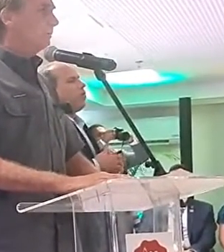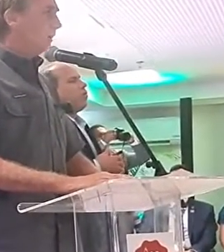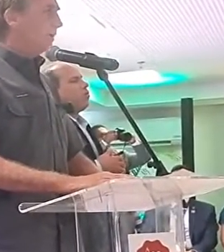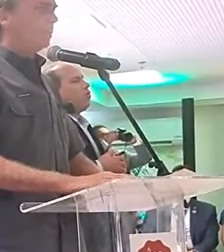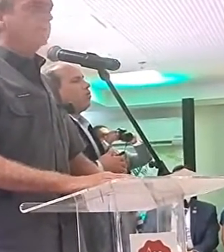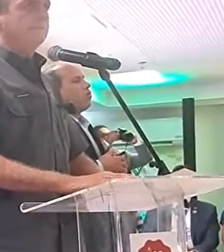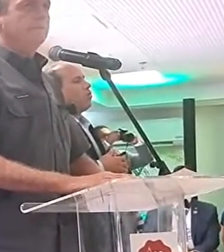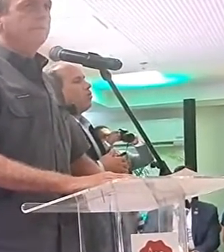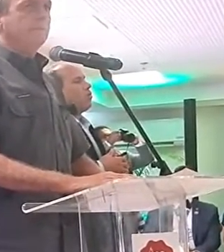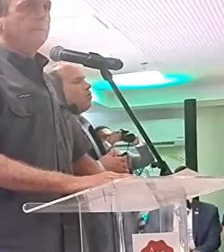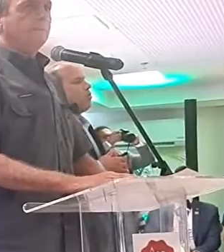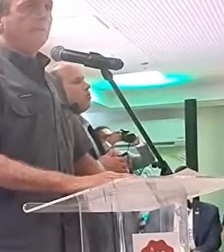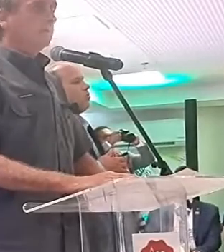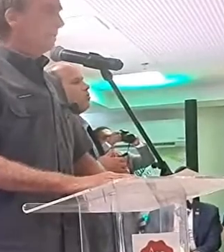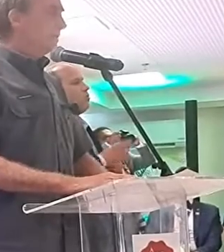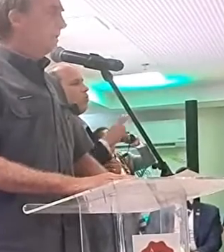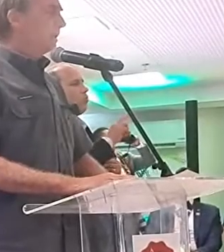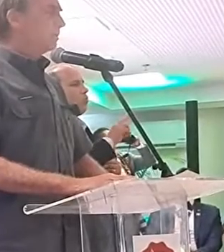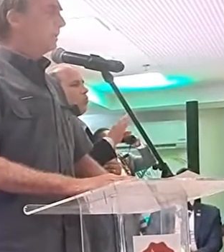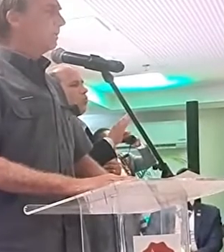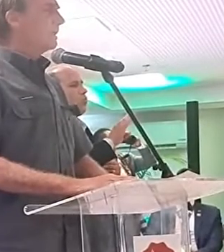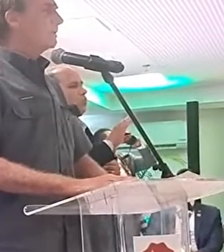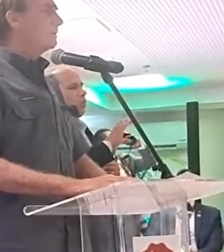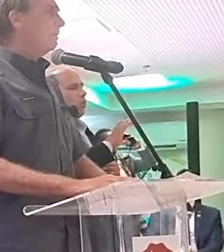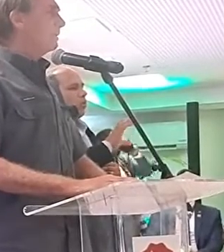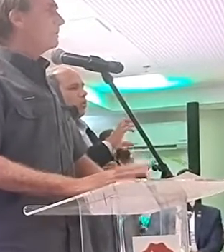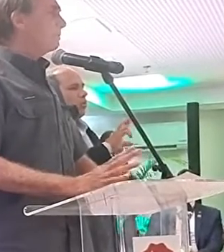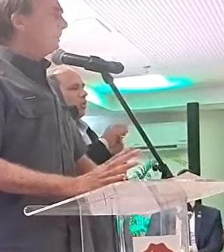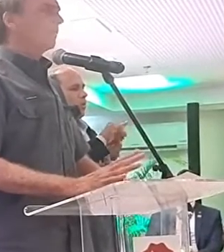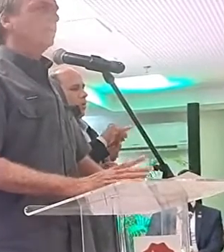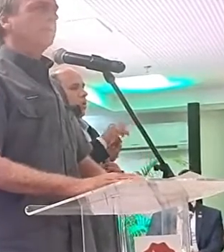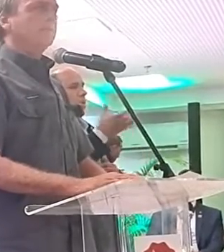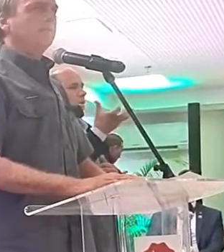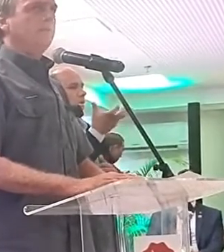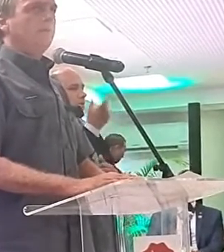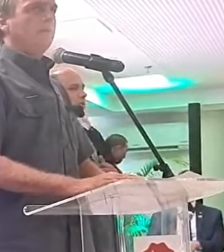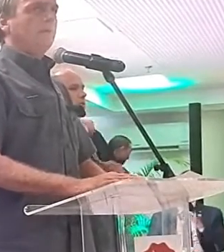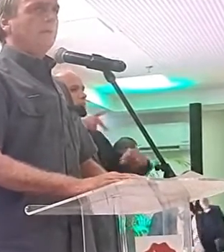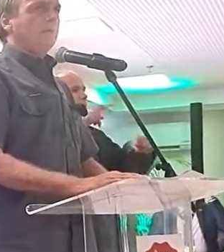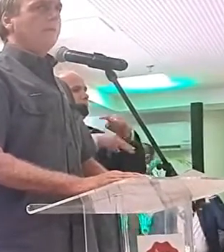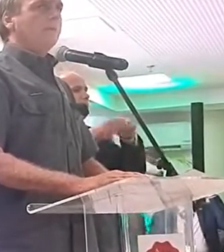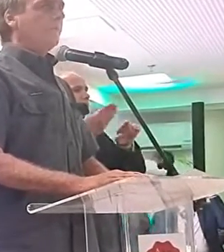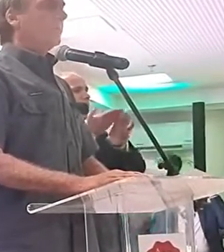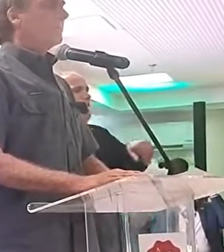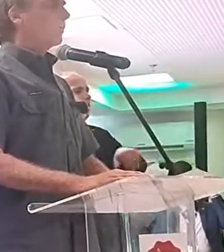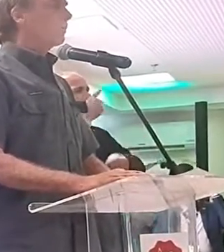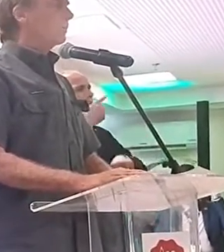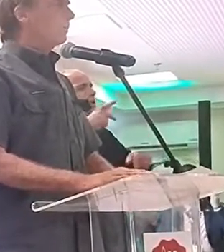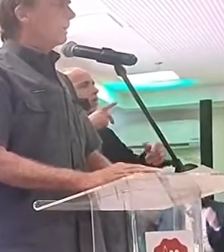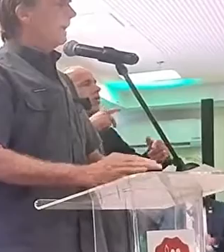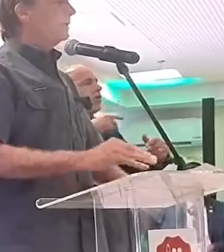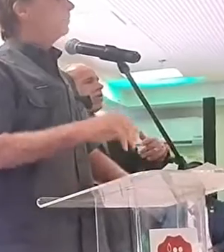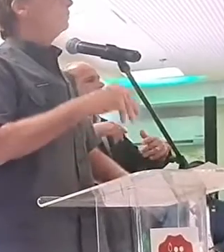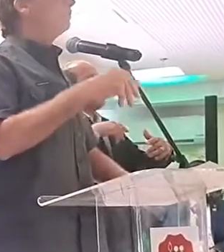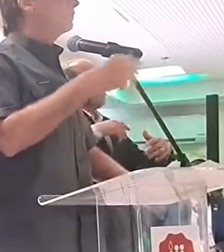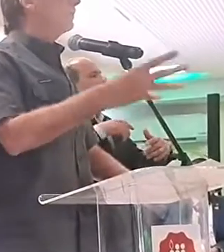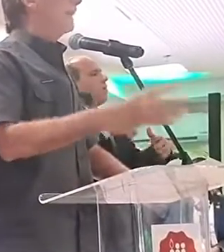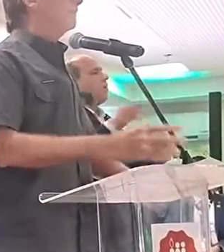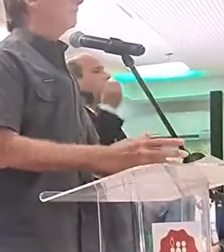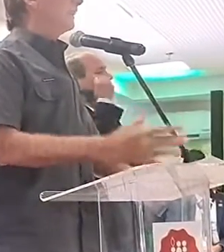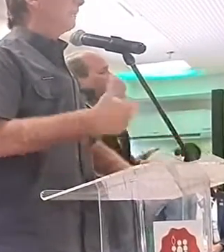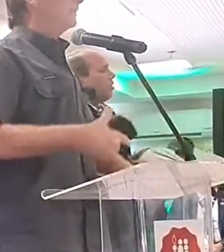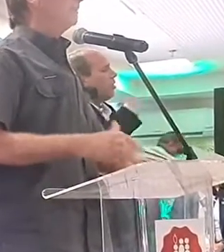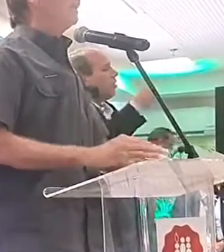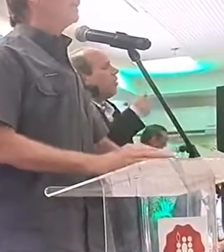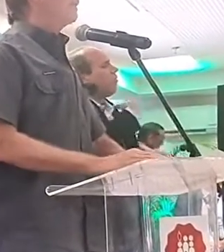questão do boicote. Eu sentia na sua entonação de voz a sua preocupação e sempre procuro colocar do outro